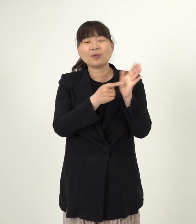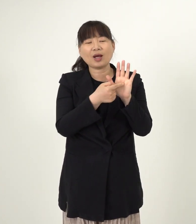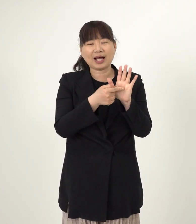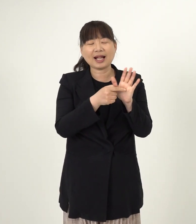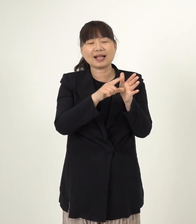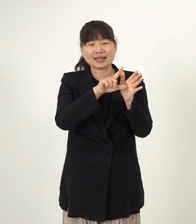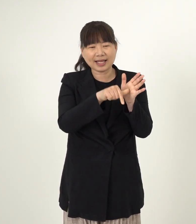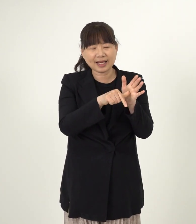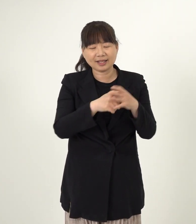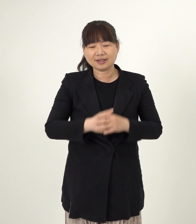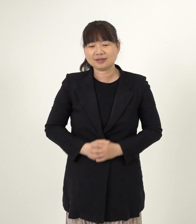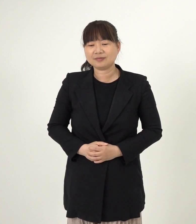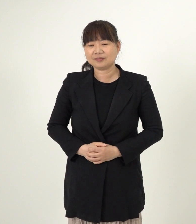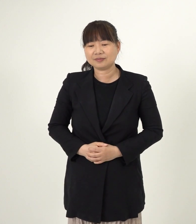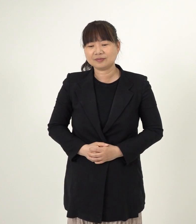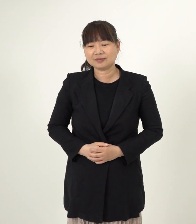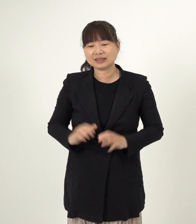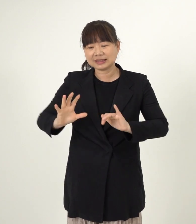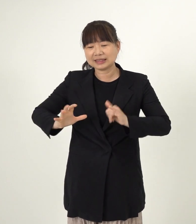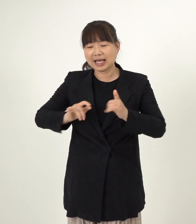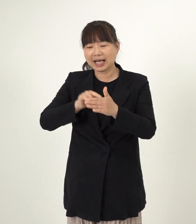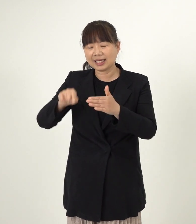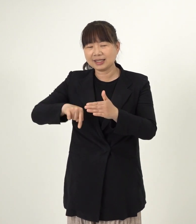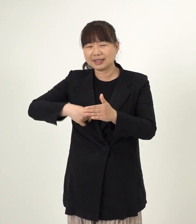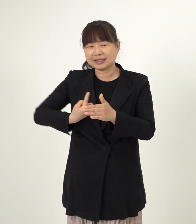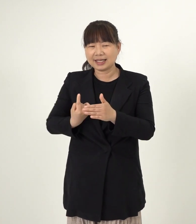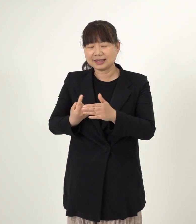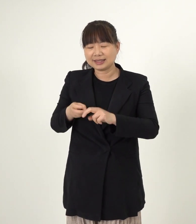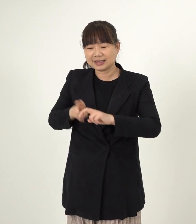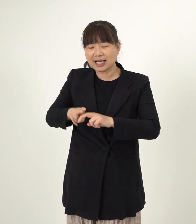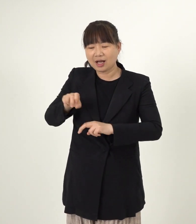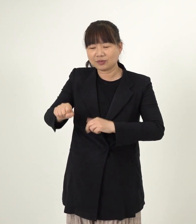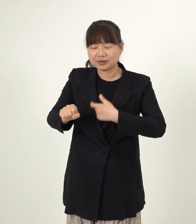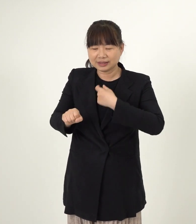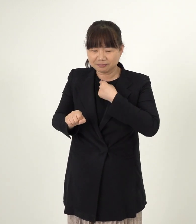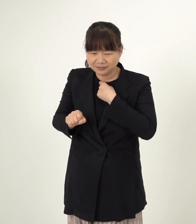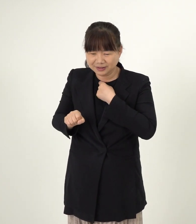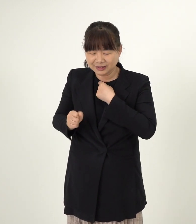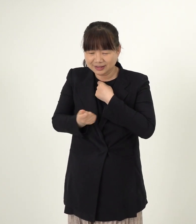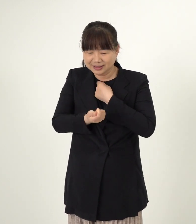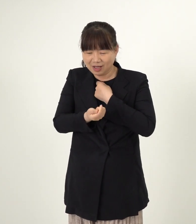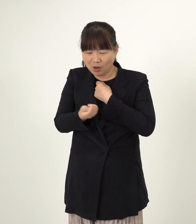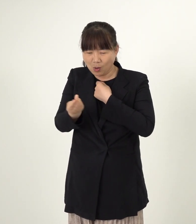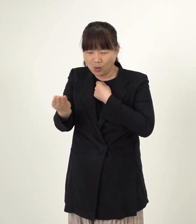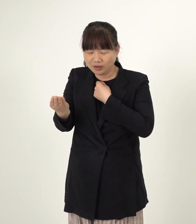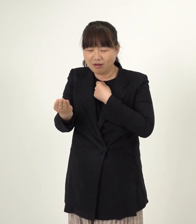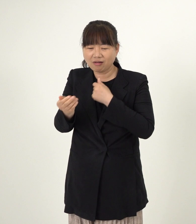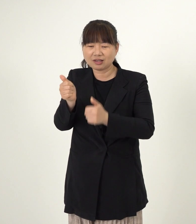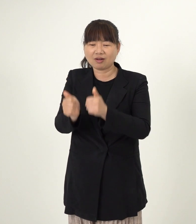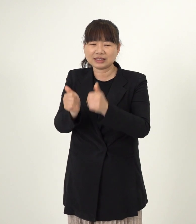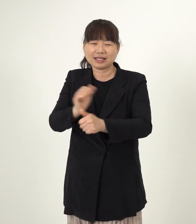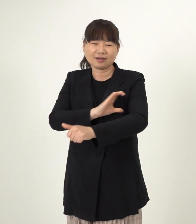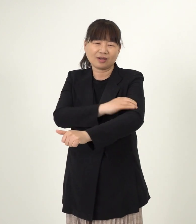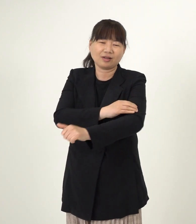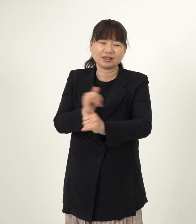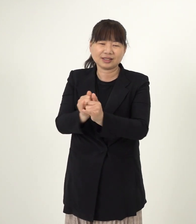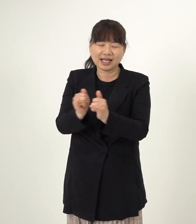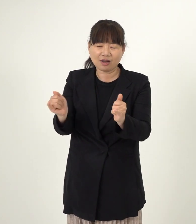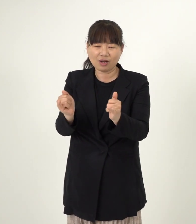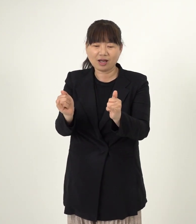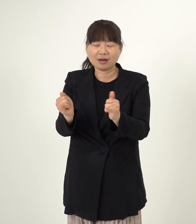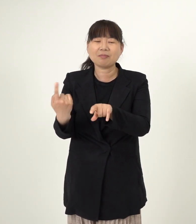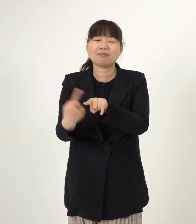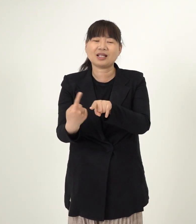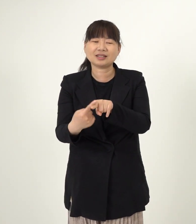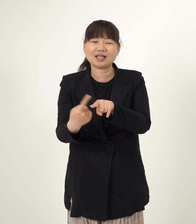안에서 자기 자리를 차지하려는 여러 경쟁자 중에 한 사람으로 취급되고 만다.